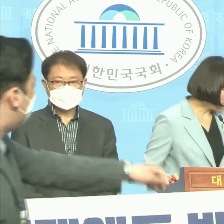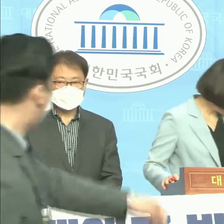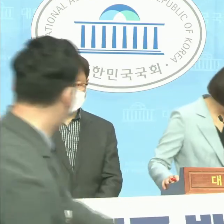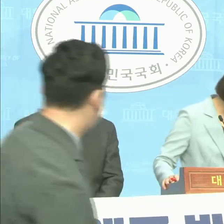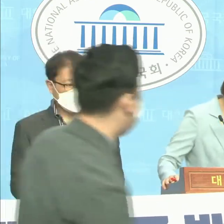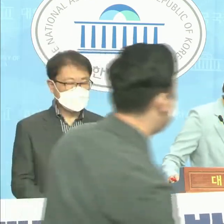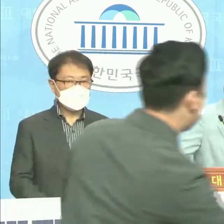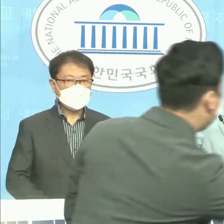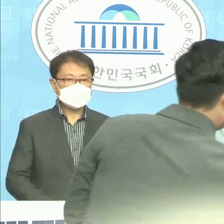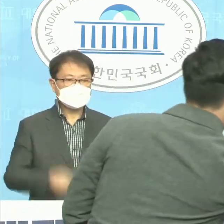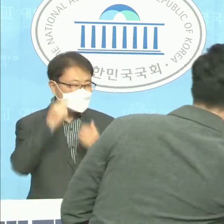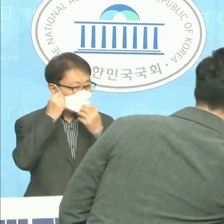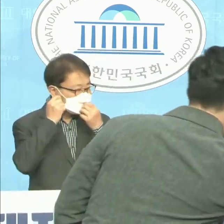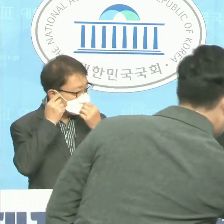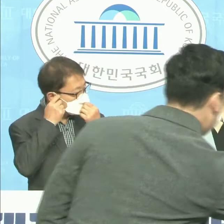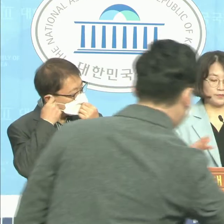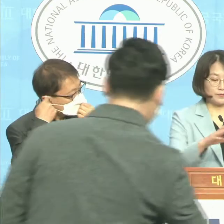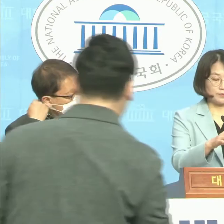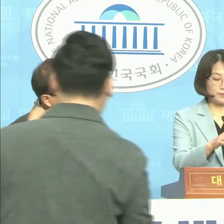4 가까이 e